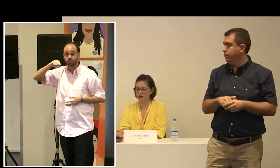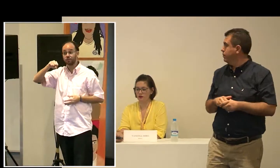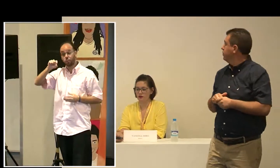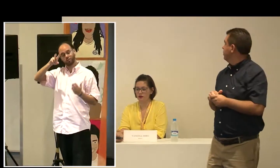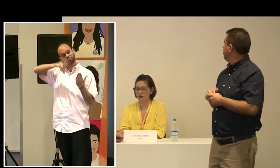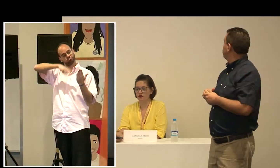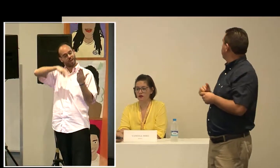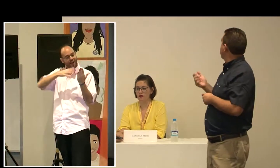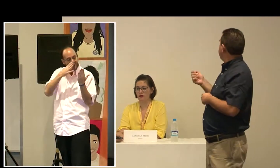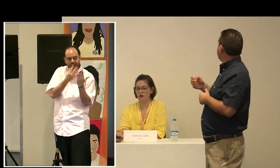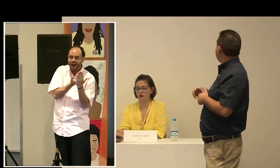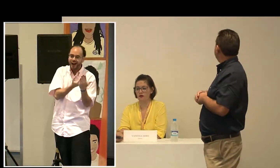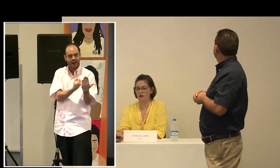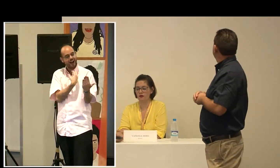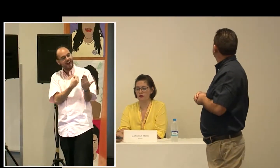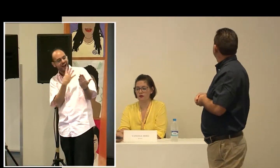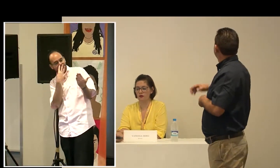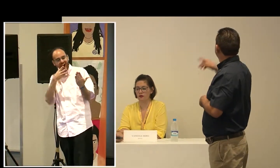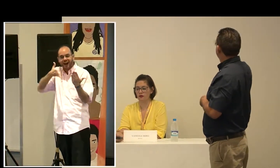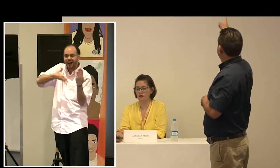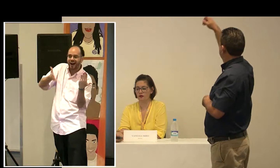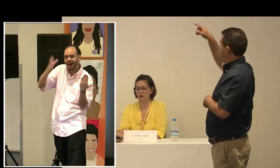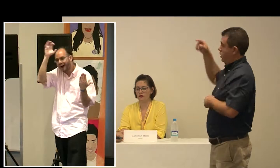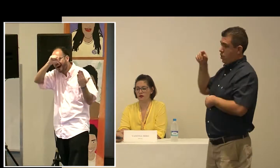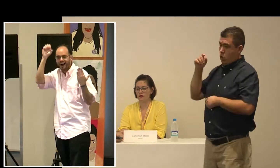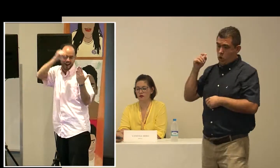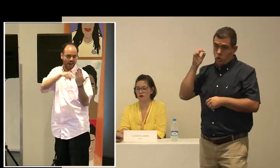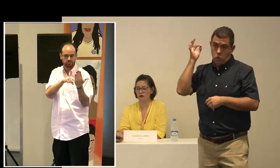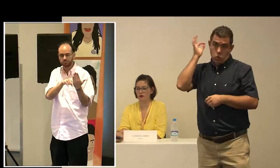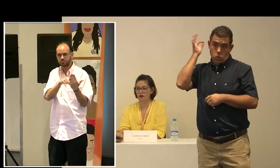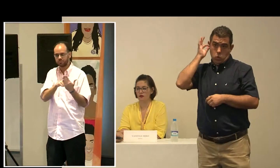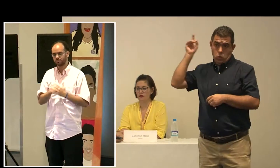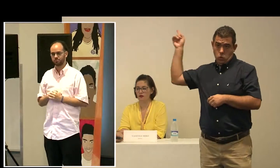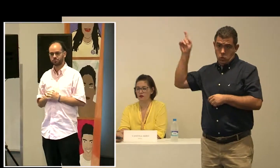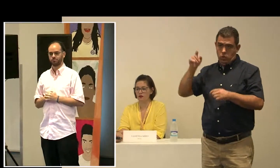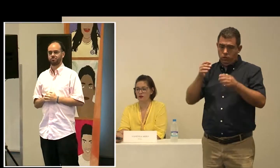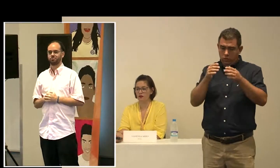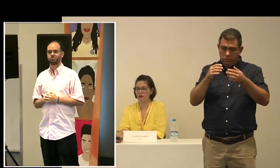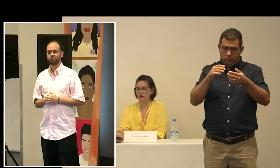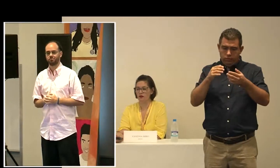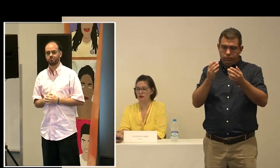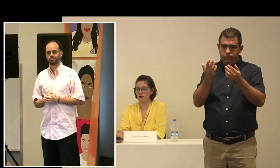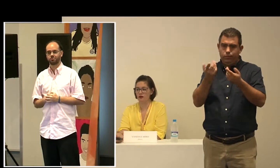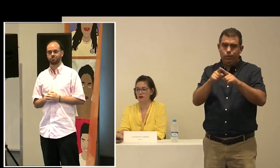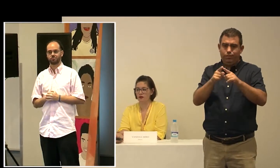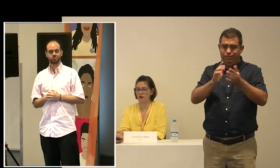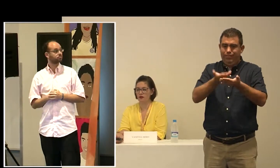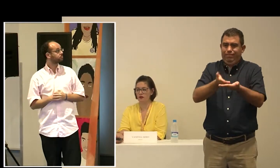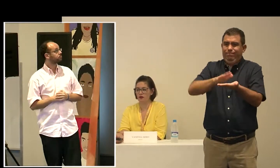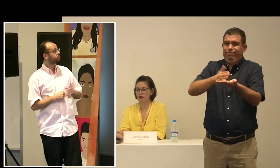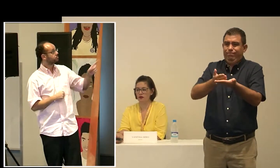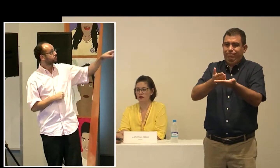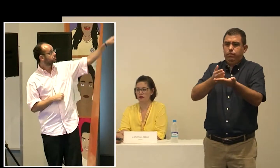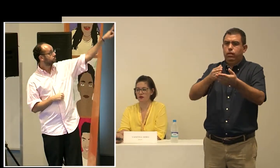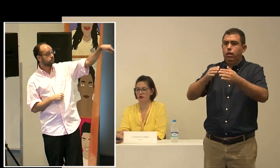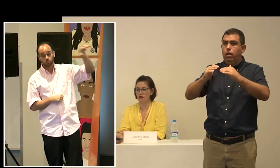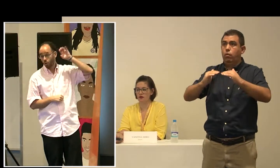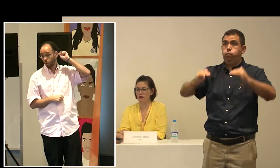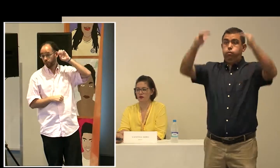forma gratuita para que os ouvintes tenham acesso ao aprendizado de língua de sinais.